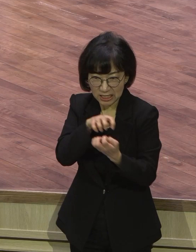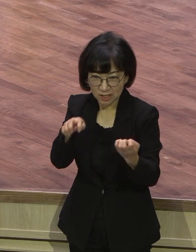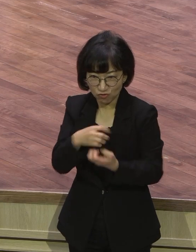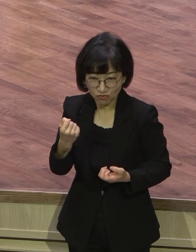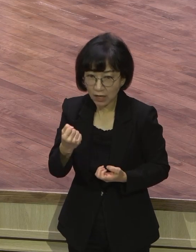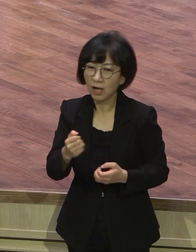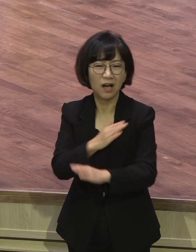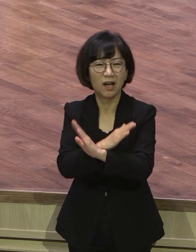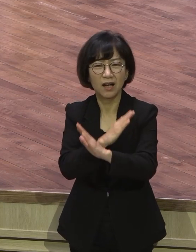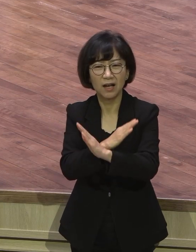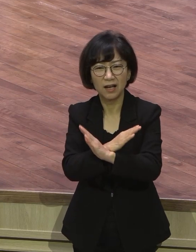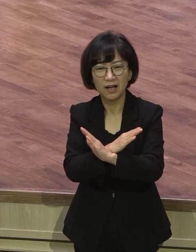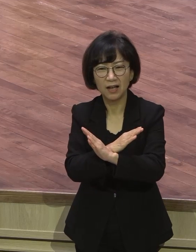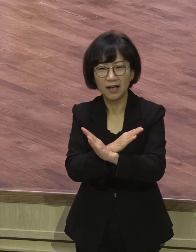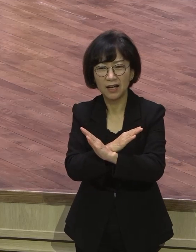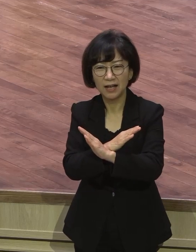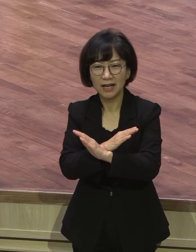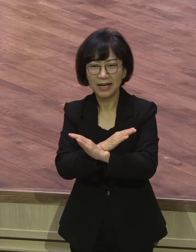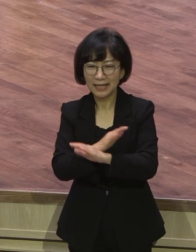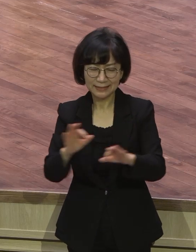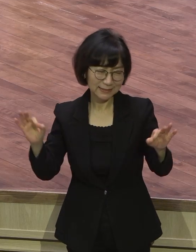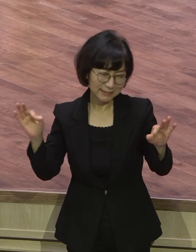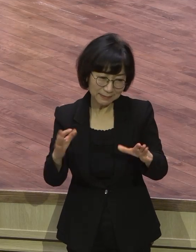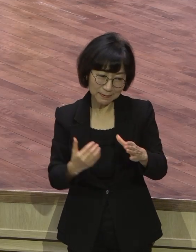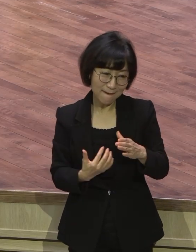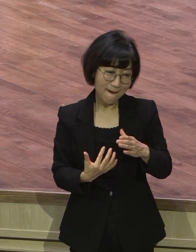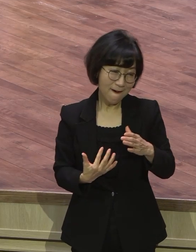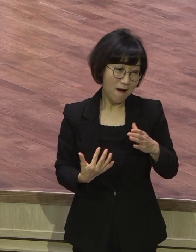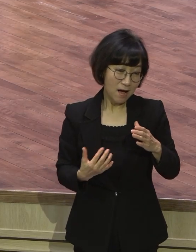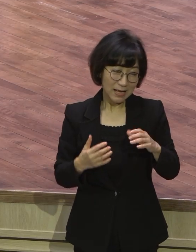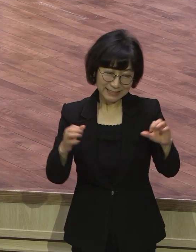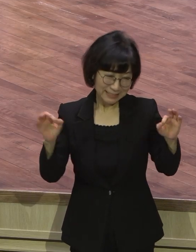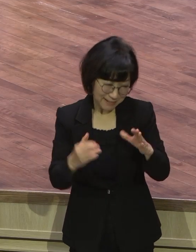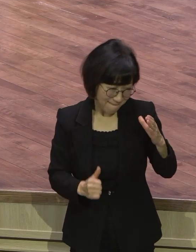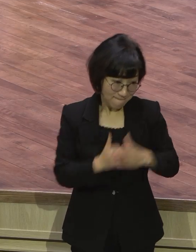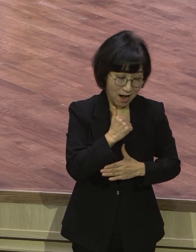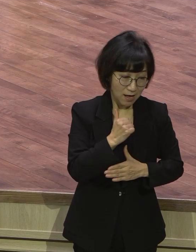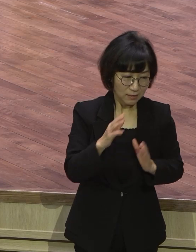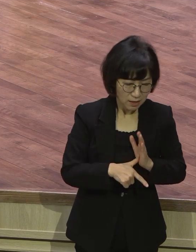어떻게 절제할 것이냐? 어떻게 나를 통제할 것이냐?